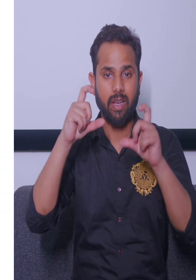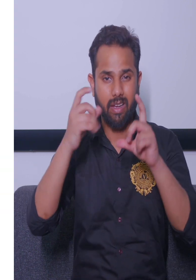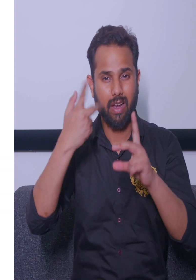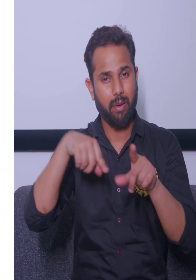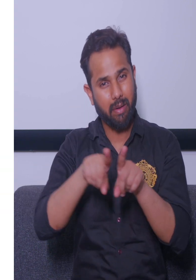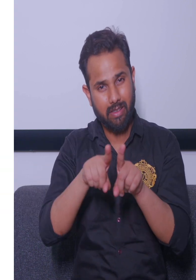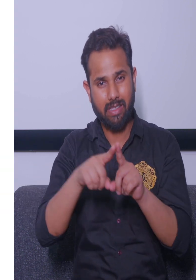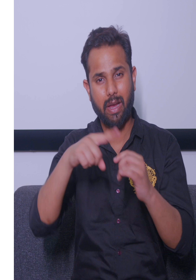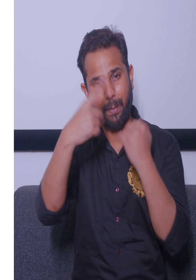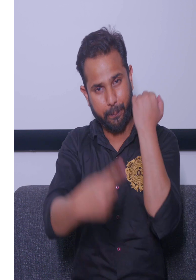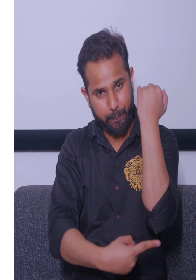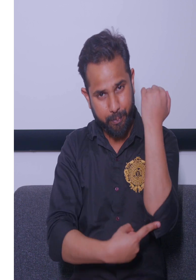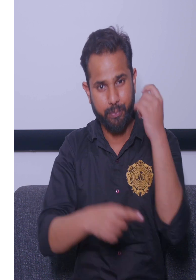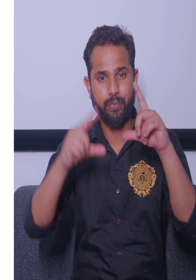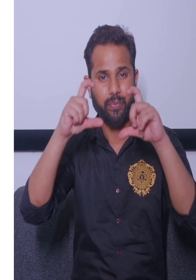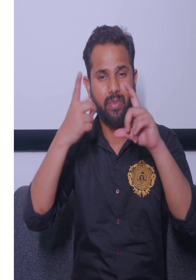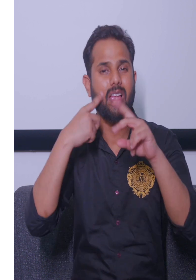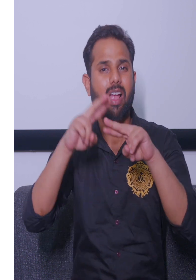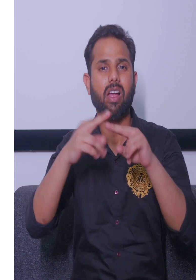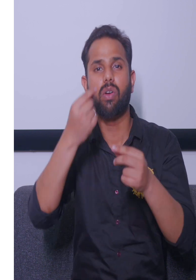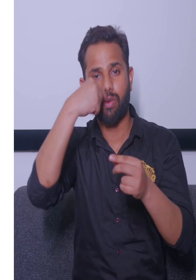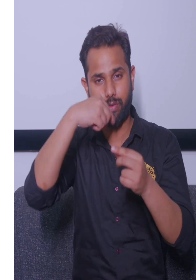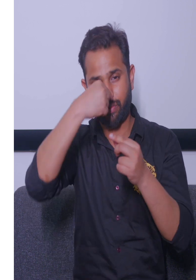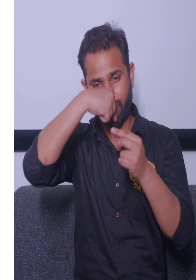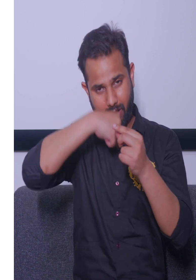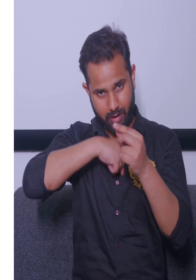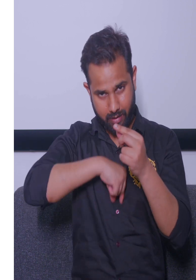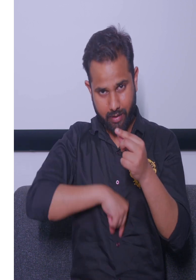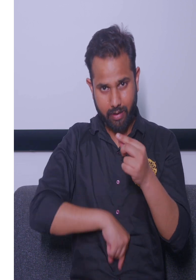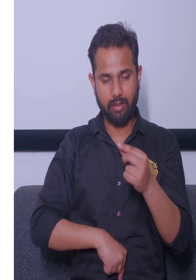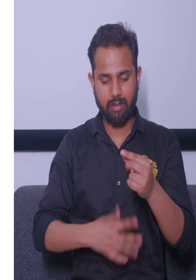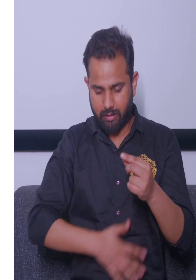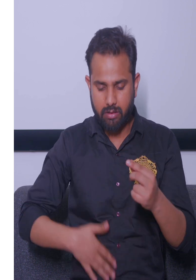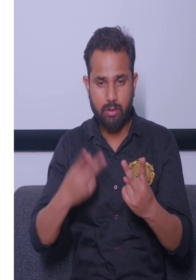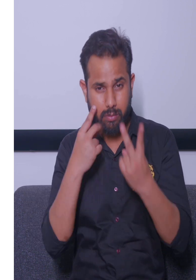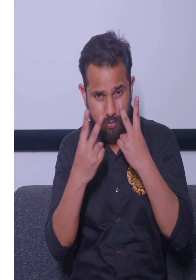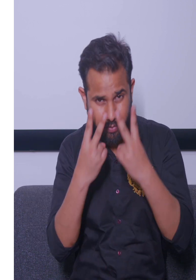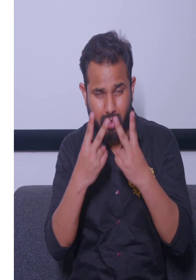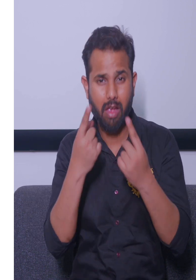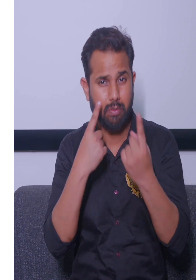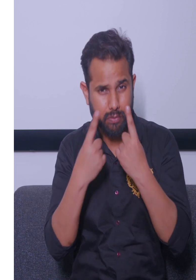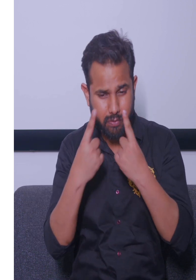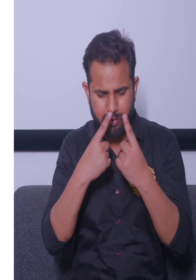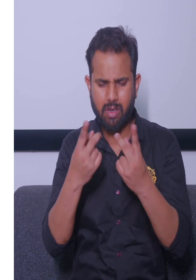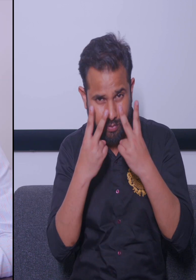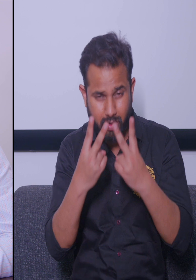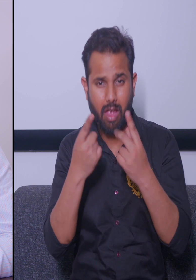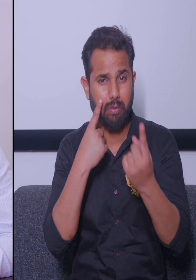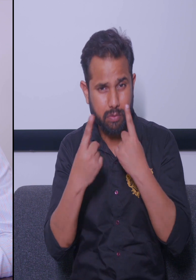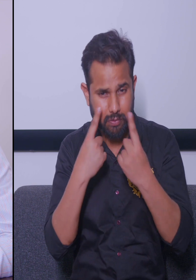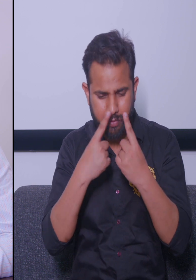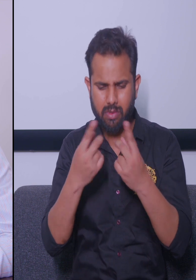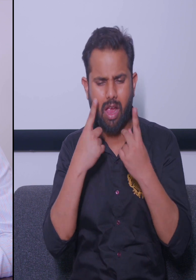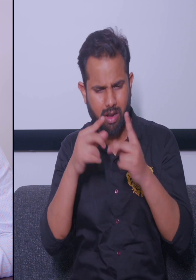फ्लेक्सिबल ट्यूब जिसके एंड पे कैमरा लगा होता है आपके मुंह से इंसर्ट करके आपके इसोफेगस, स्टमक और ड्यूोडेनम की